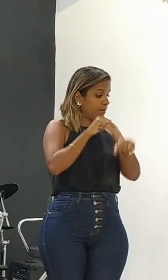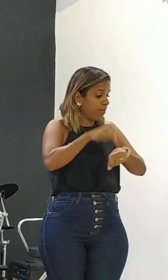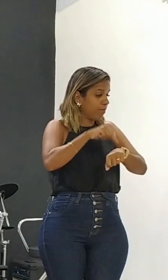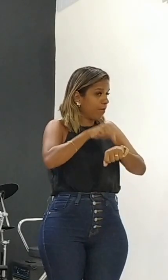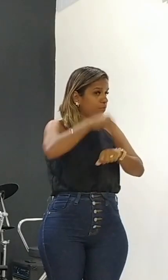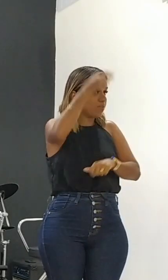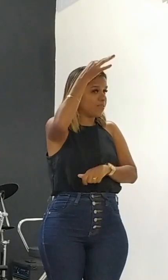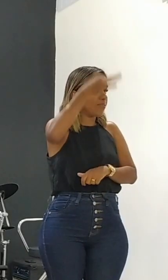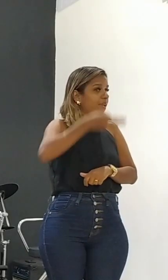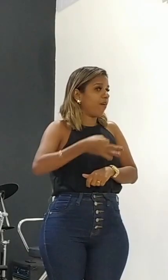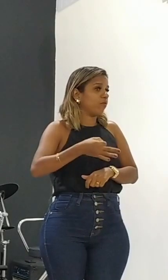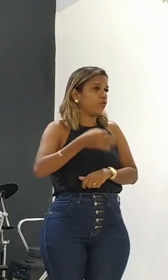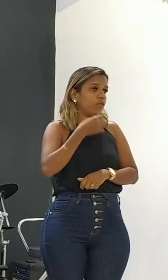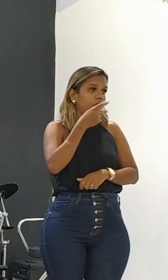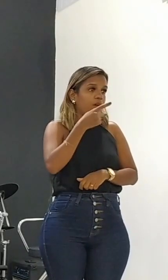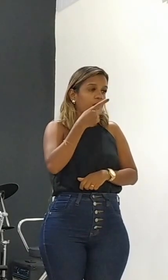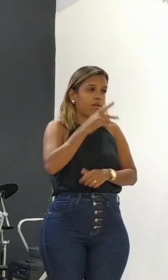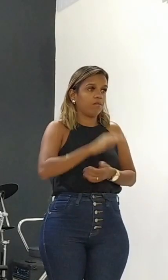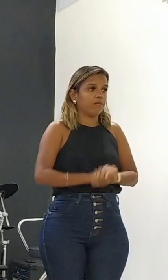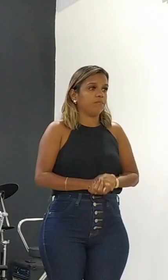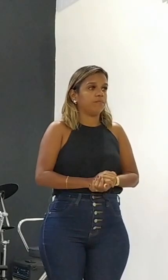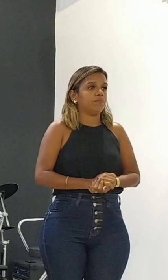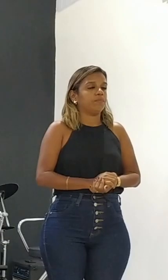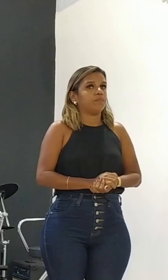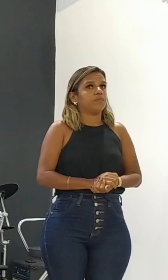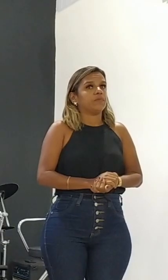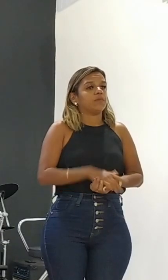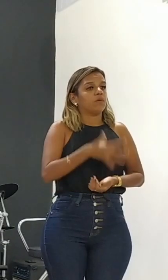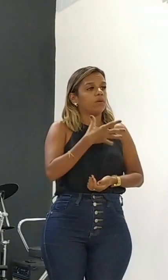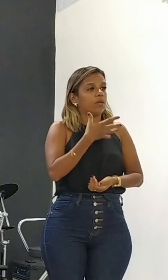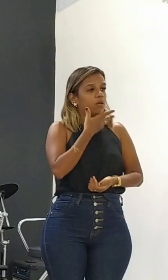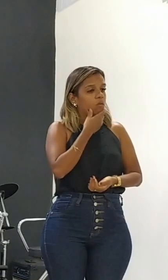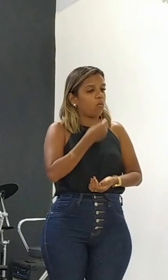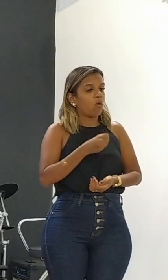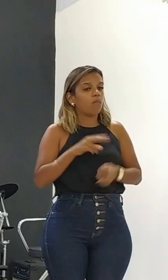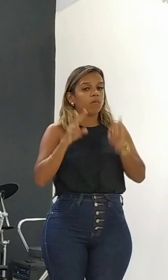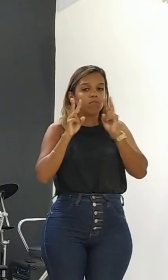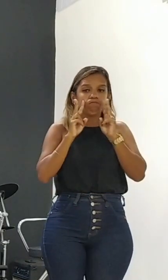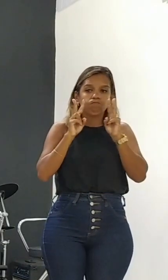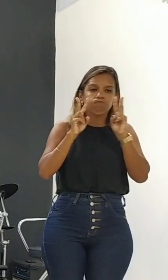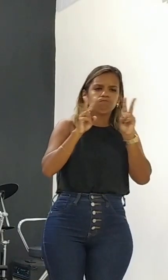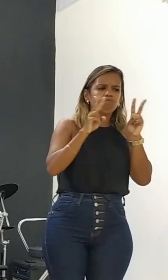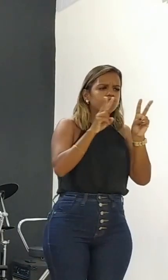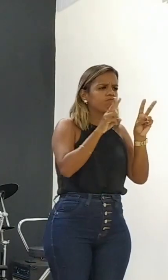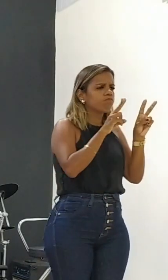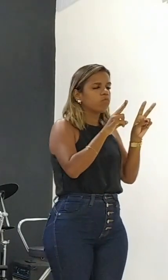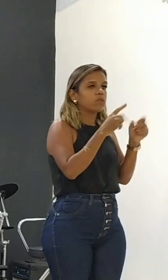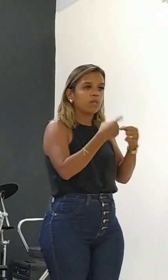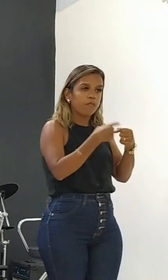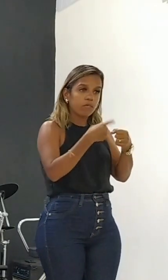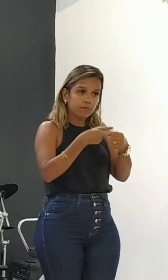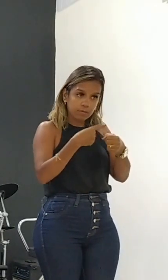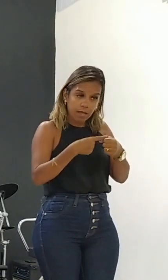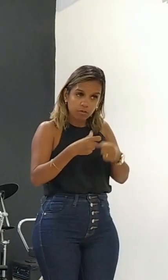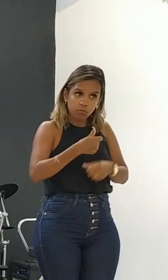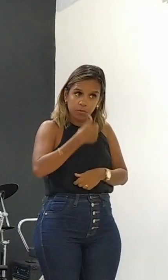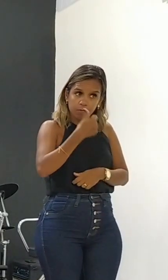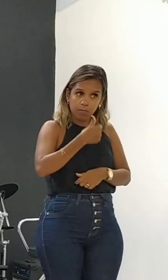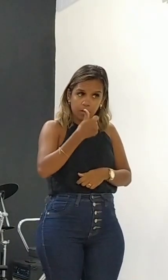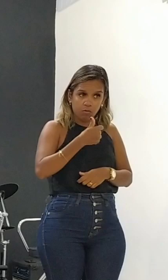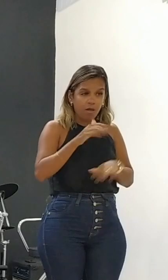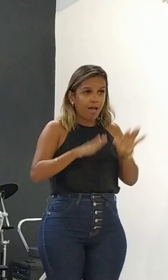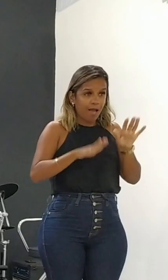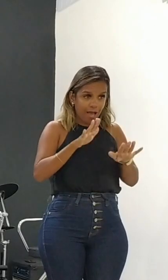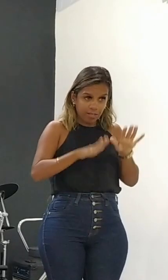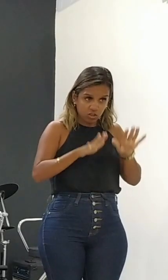existe o tempo de falar. E ele se levanta, vai ver a cidade, vai observar o que estava acontecendo. Às